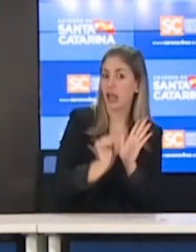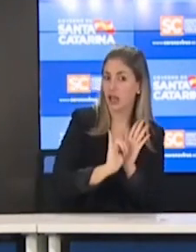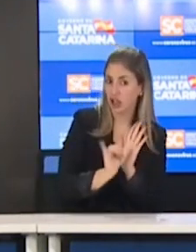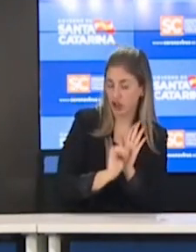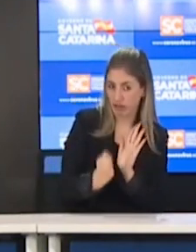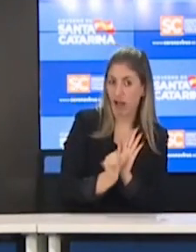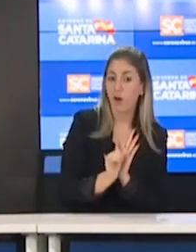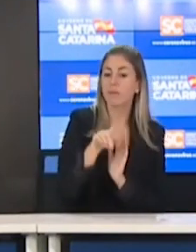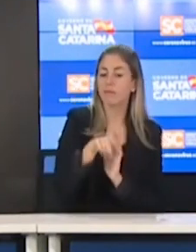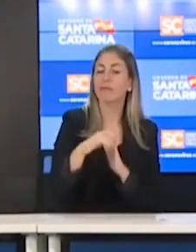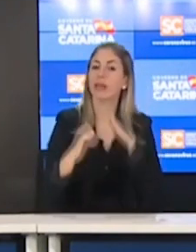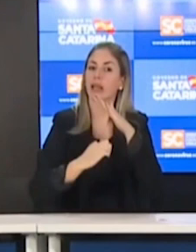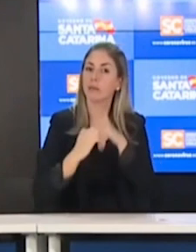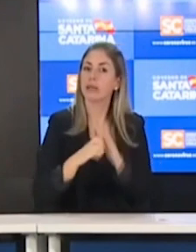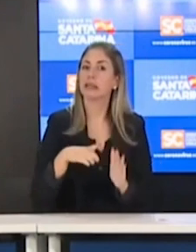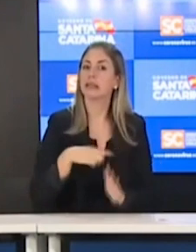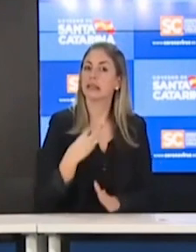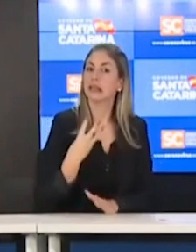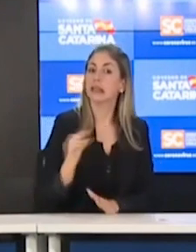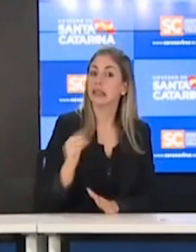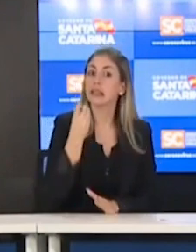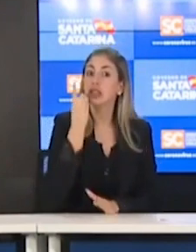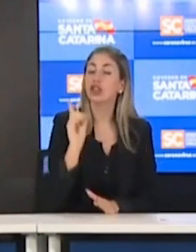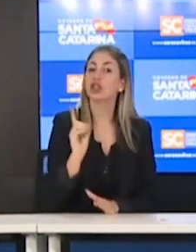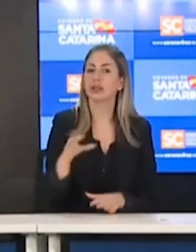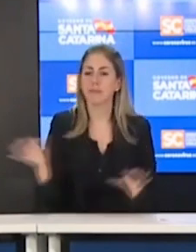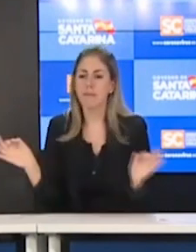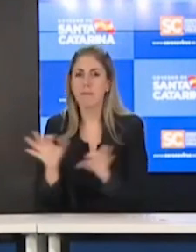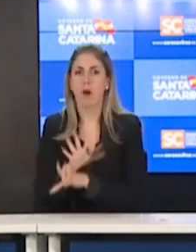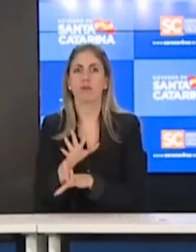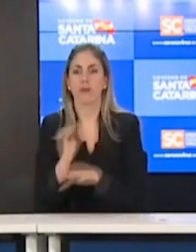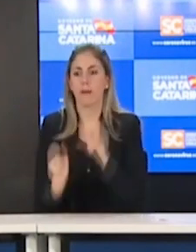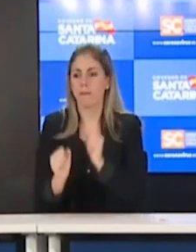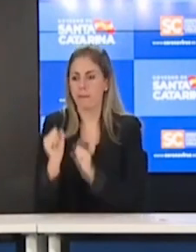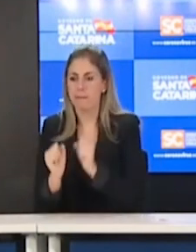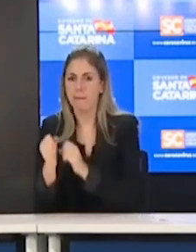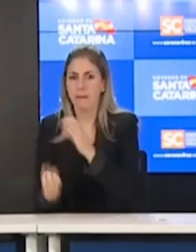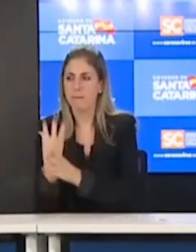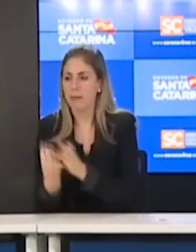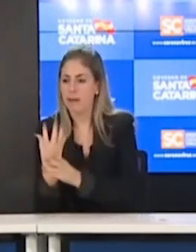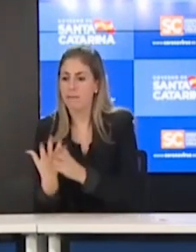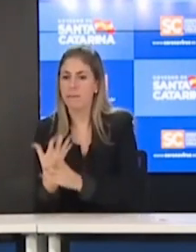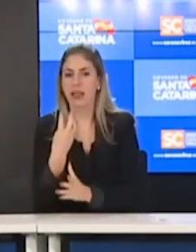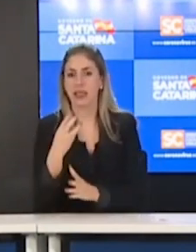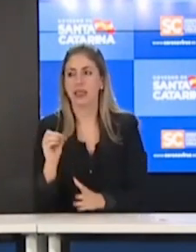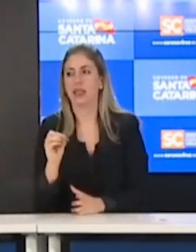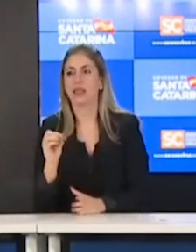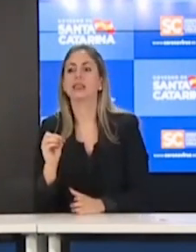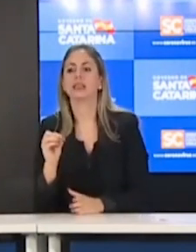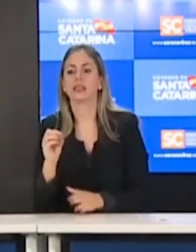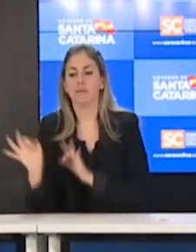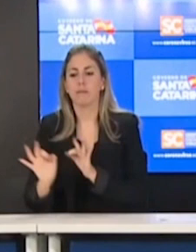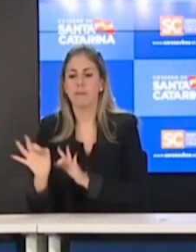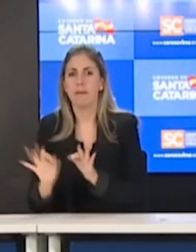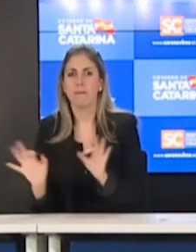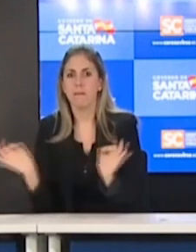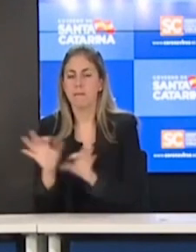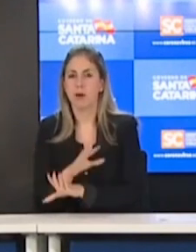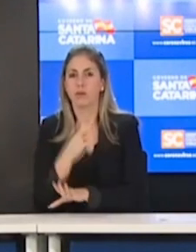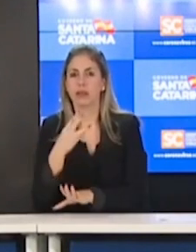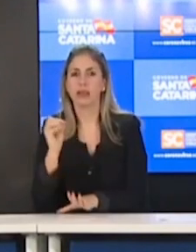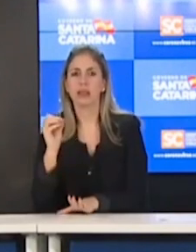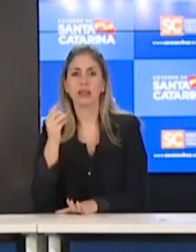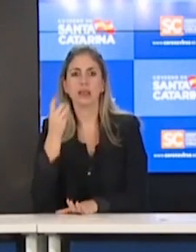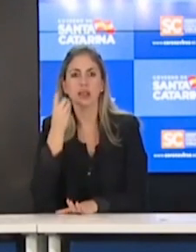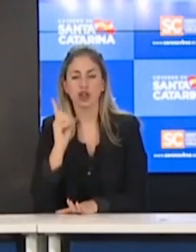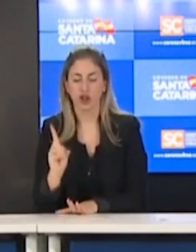dias para a instalação do equipamento, tão logo seja escolhida a empresa vencedora desse processo